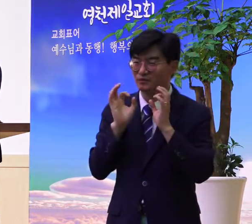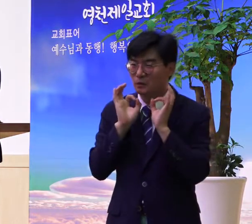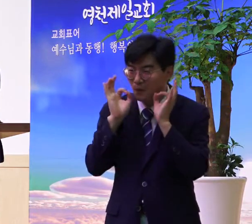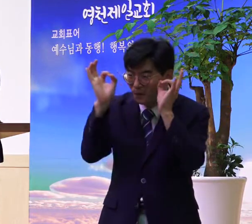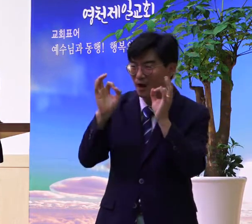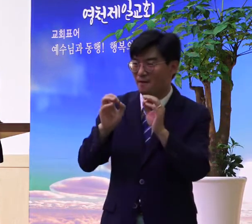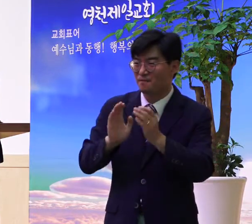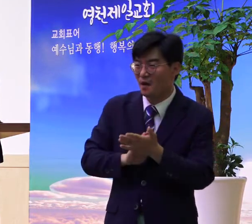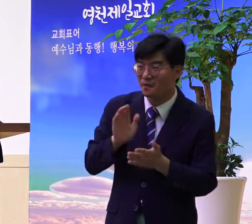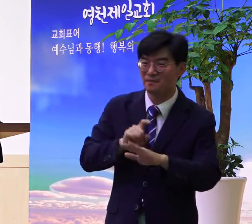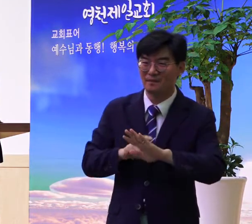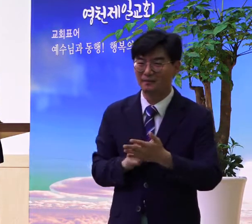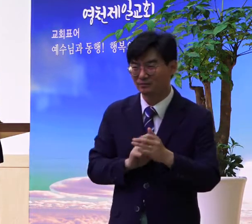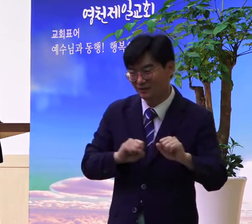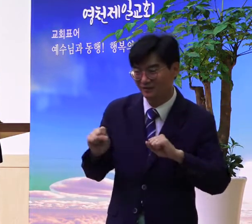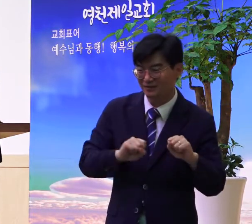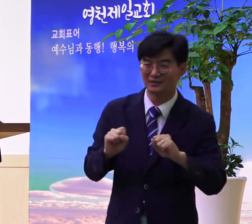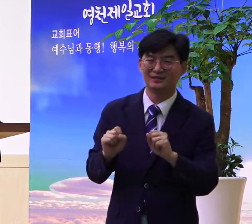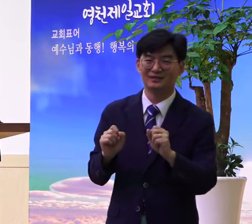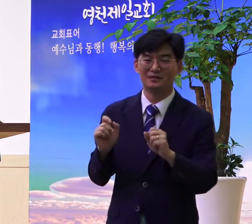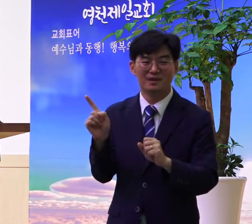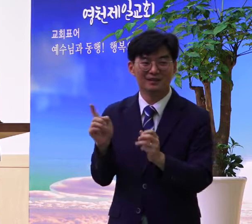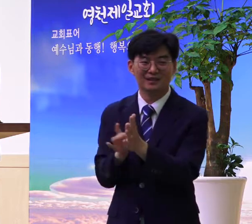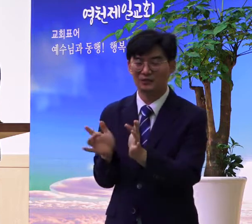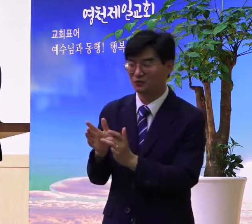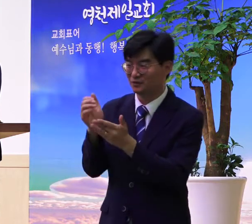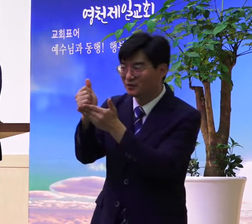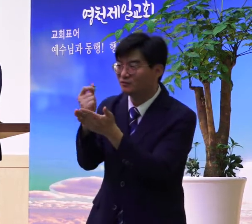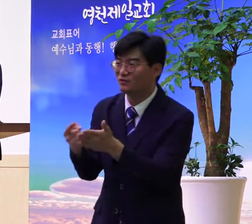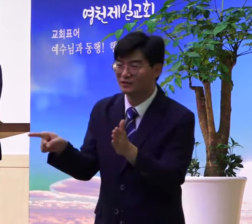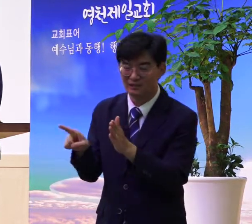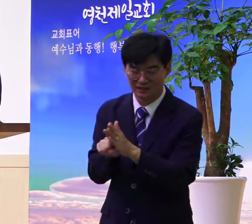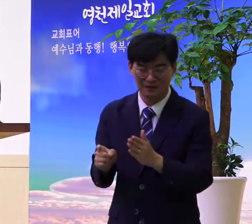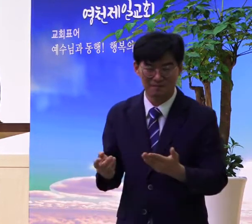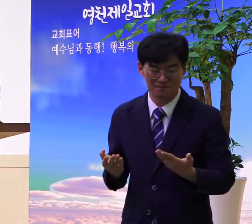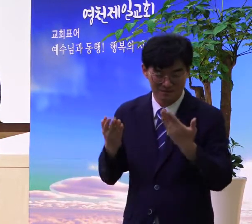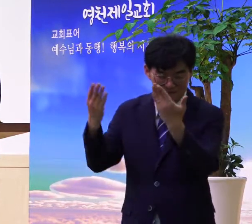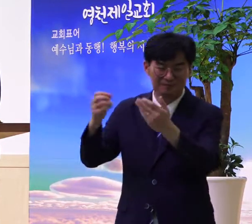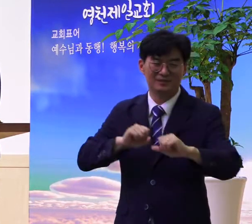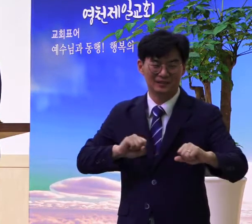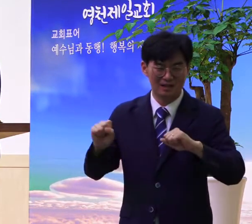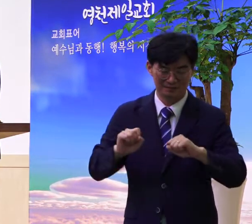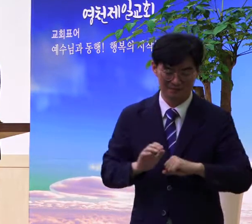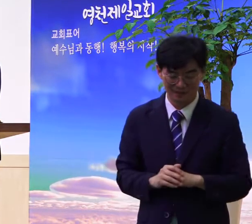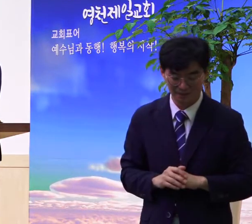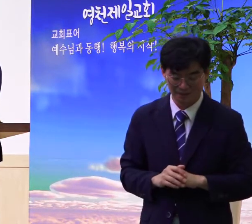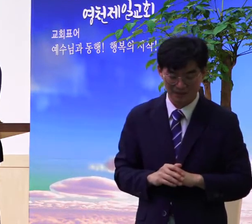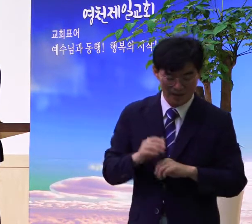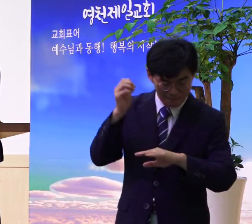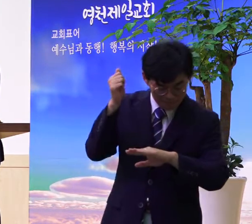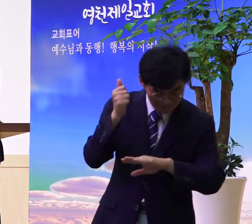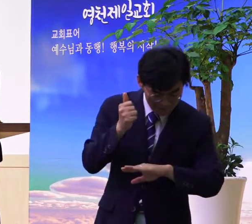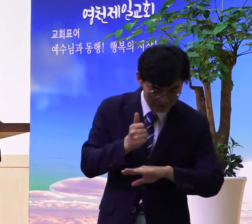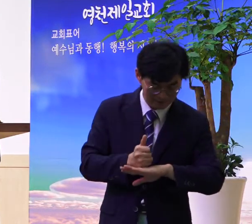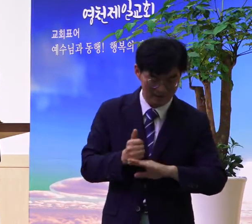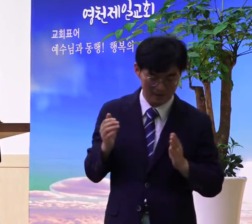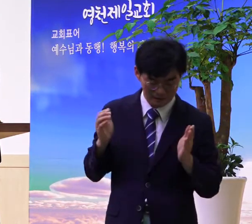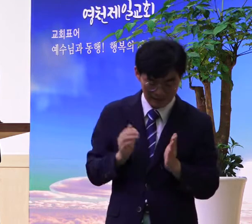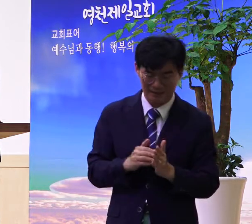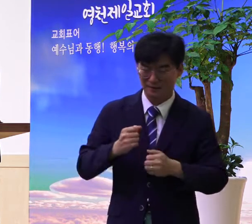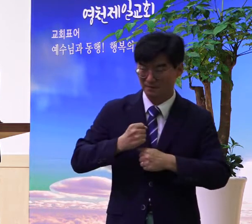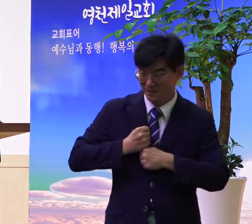부어서 예수님을 위해서 살았습니다. 자신의 모든 생명을 다 부어서 남은 것 없이 다 드리면서